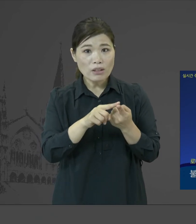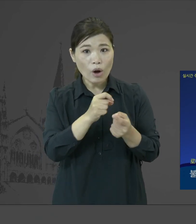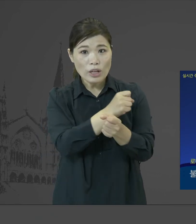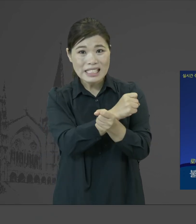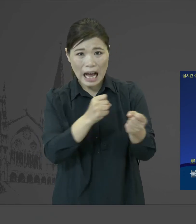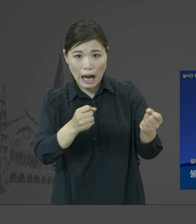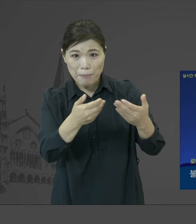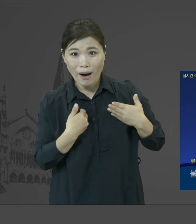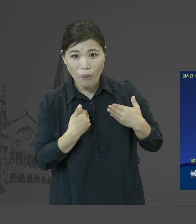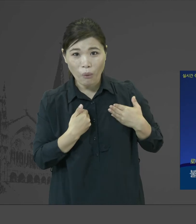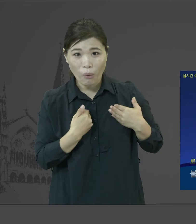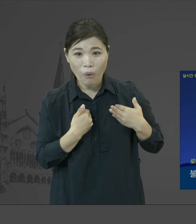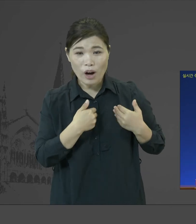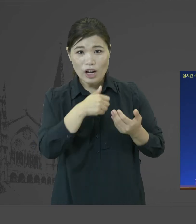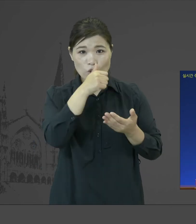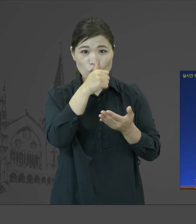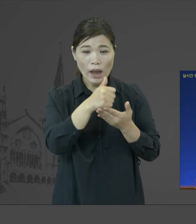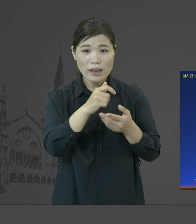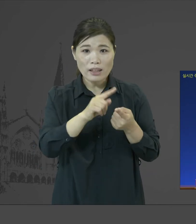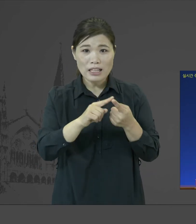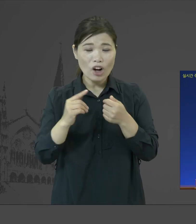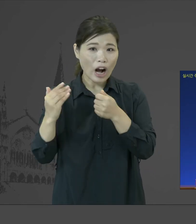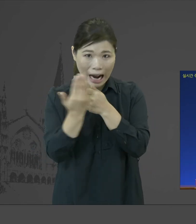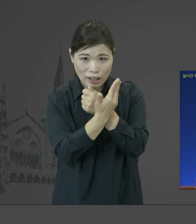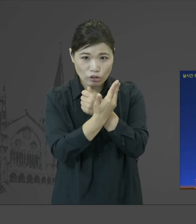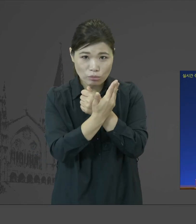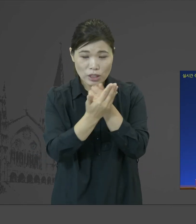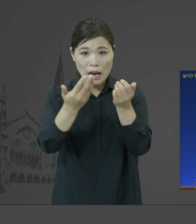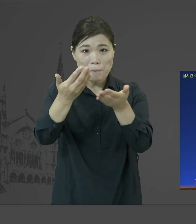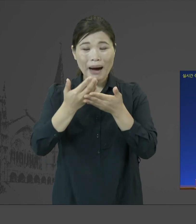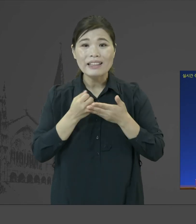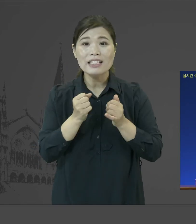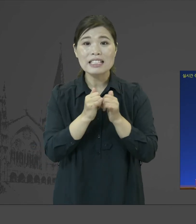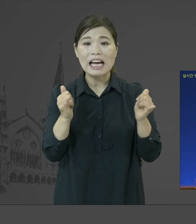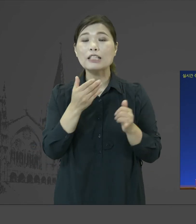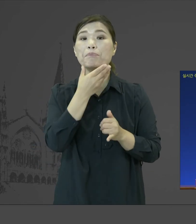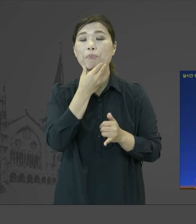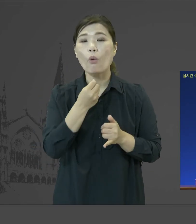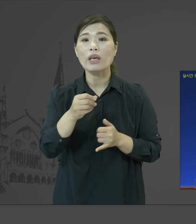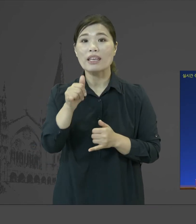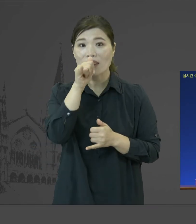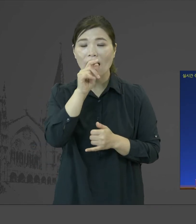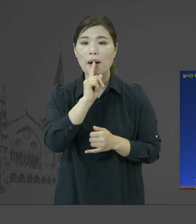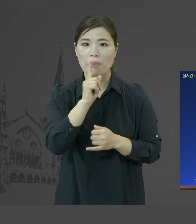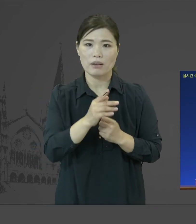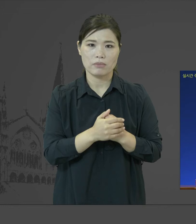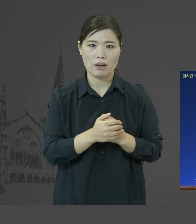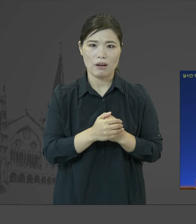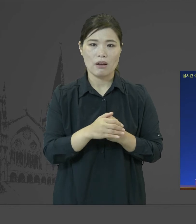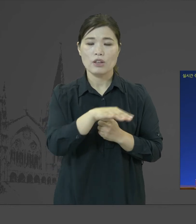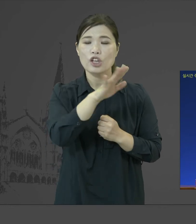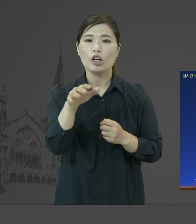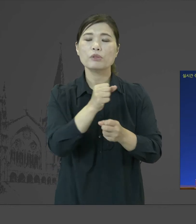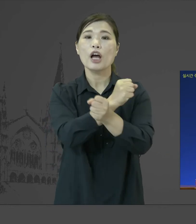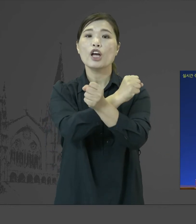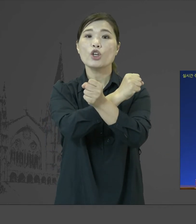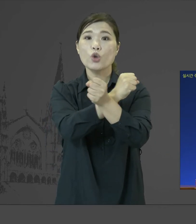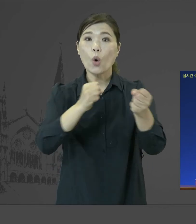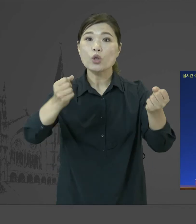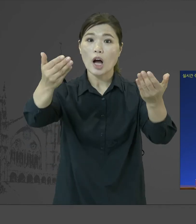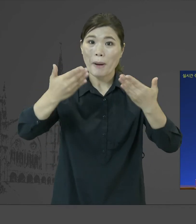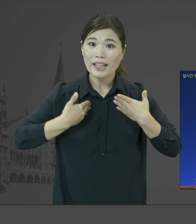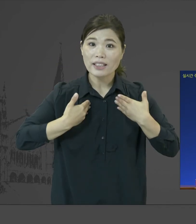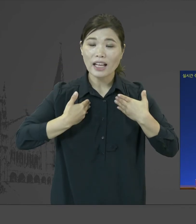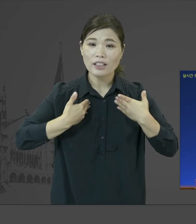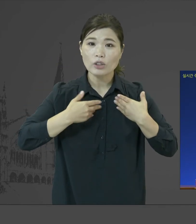죄사함입니다. 그 죄가 가리워지는 자는 복이 있다는 겁니다. 여러분, 용서받는 것은 복을 받는 겁니다.